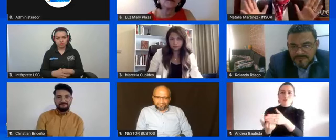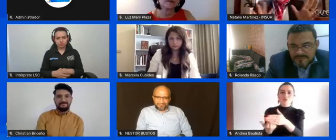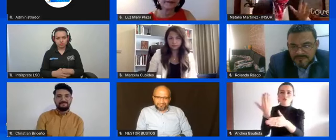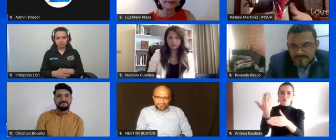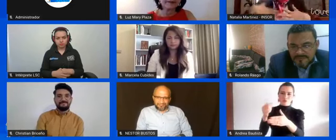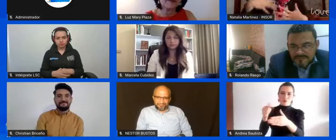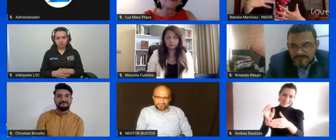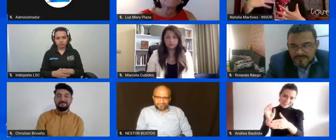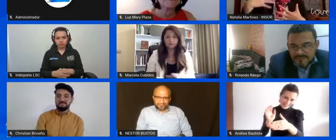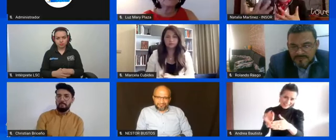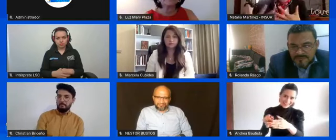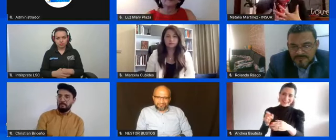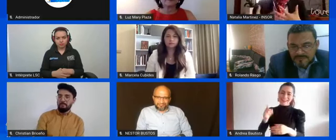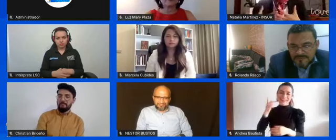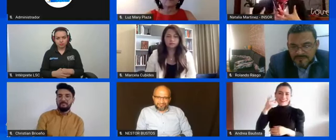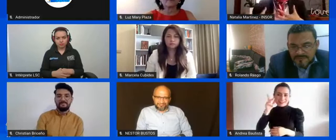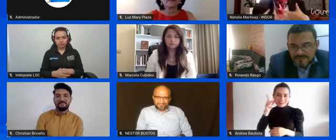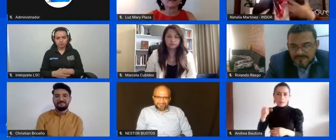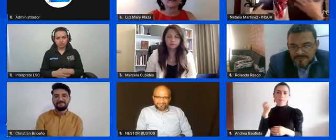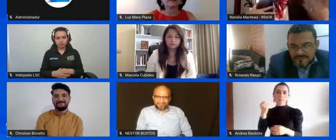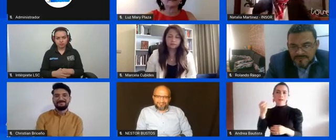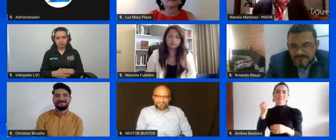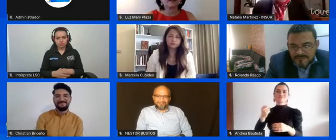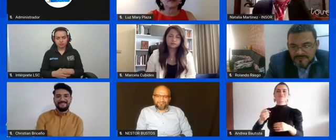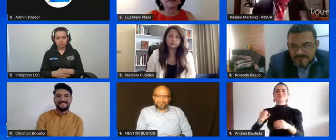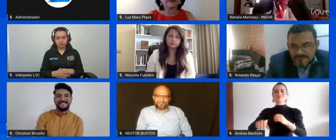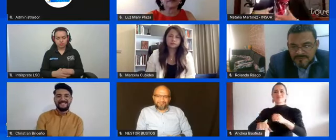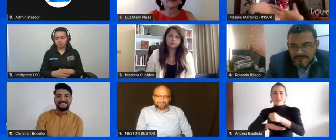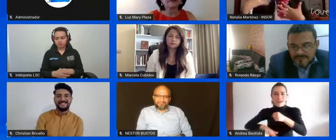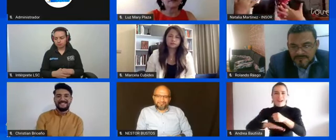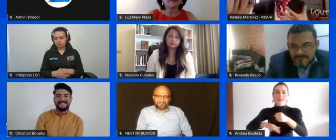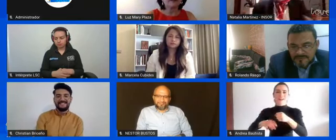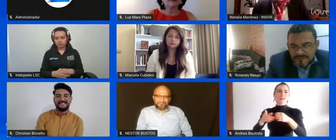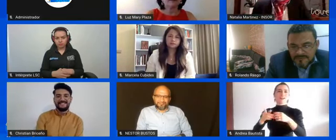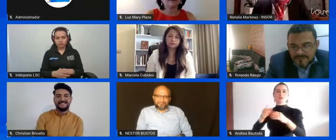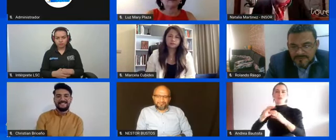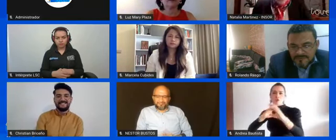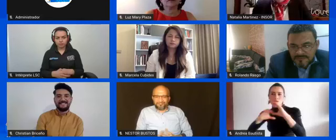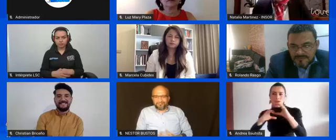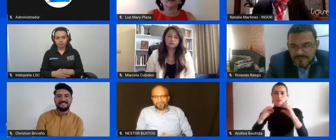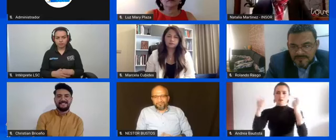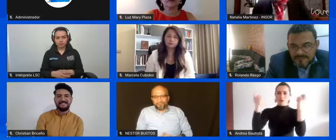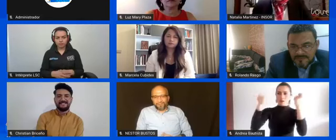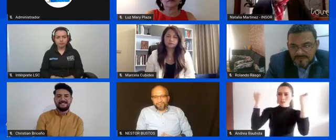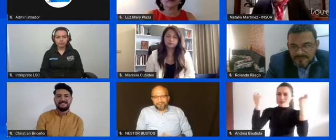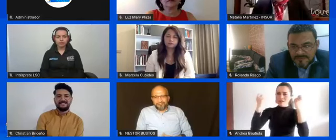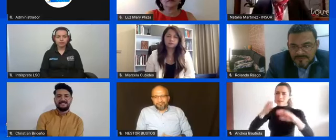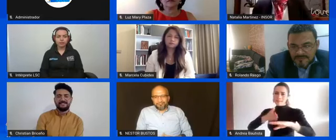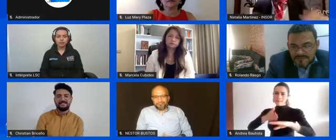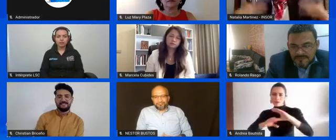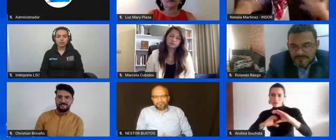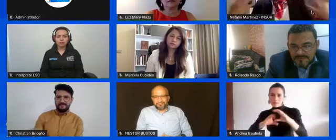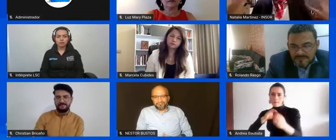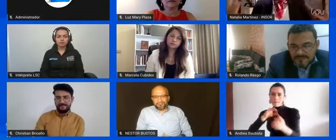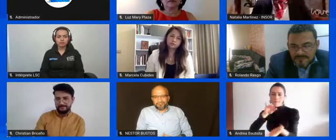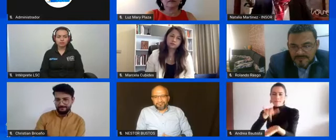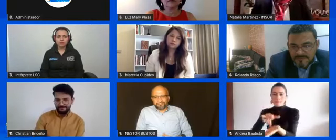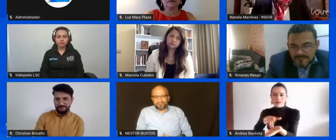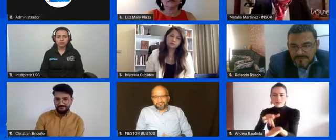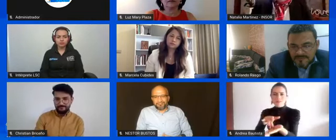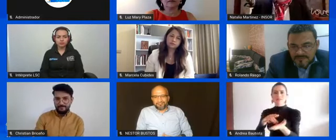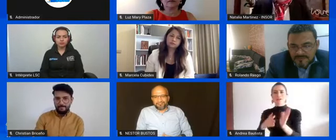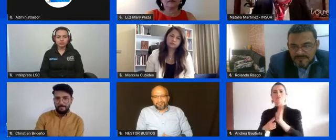diversos, desde el área de las comunicaciones, desde el área de la publicidad, desde el área de los medios de comunicación, ha